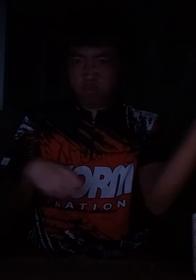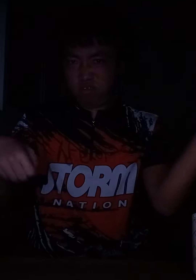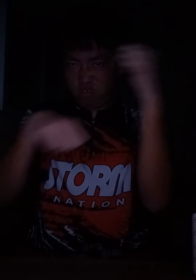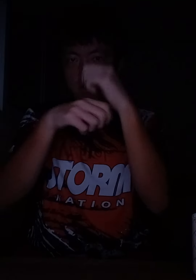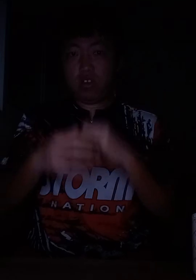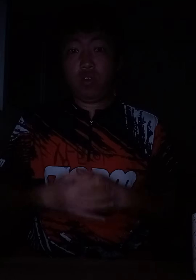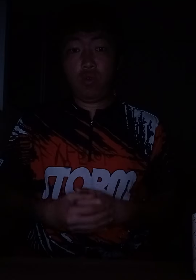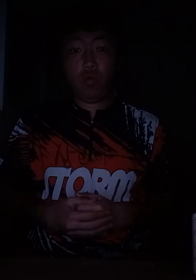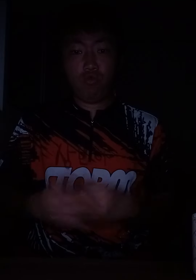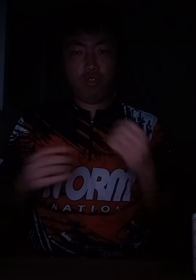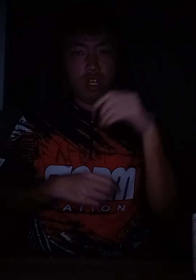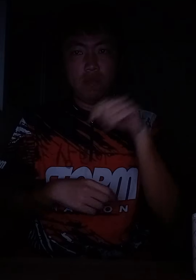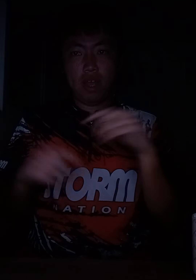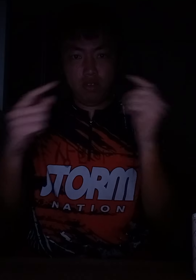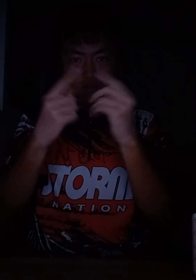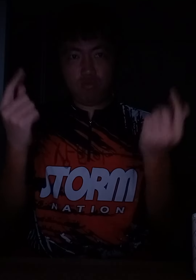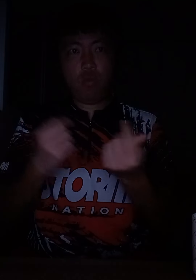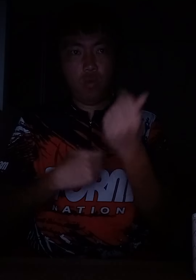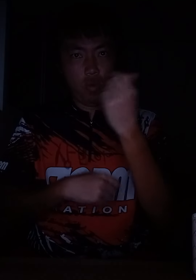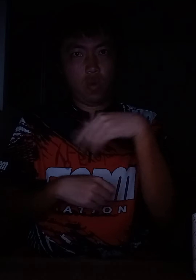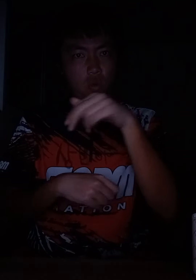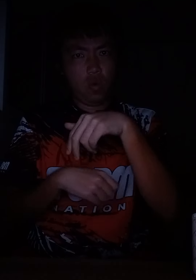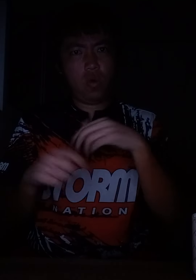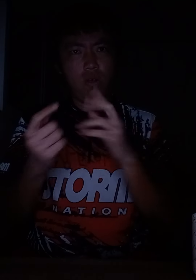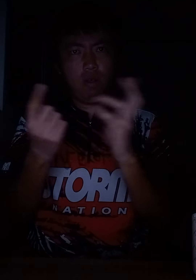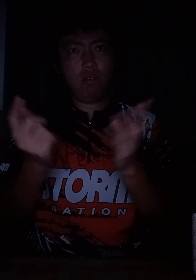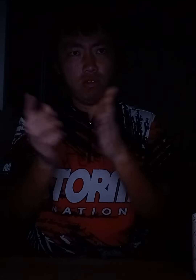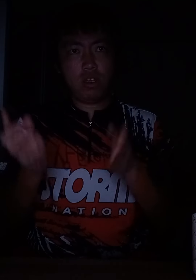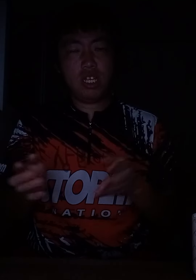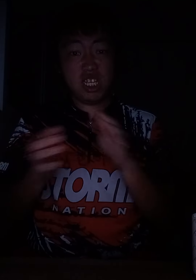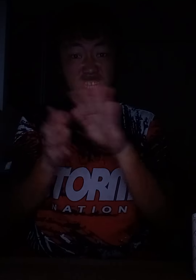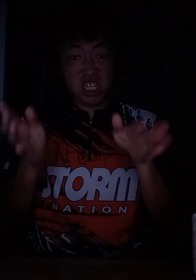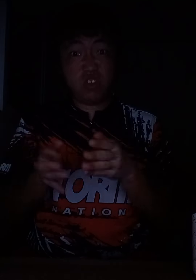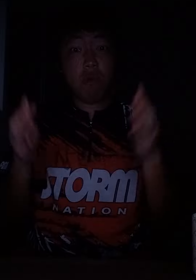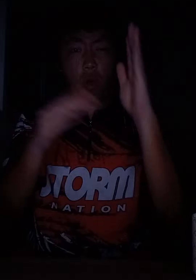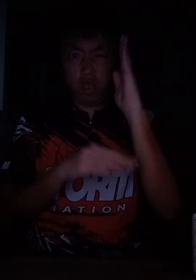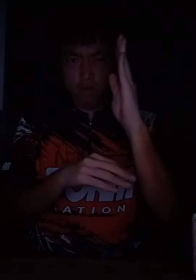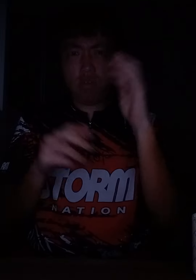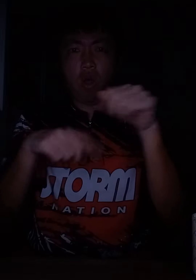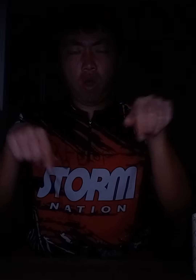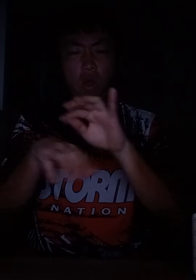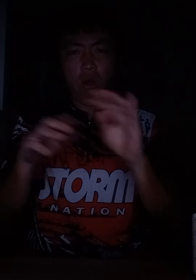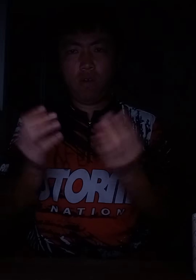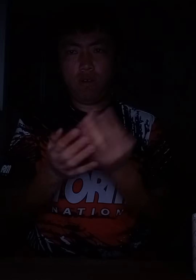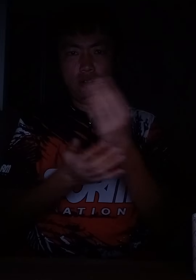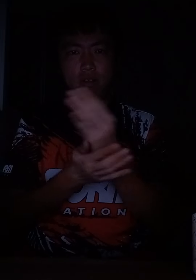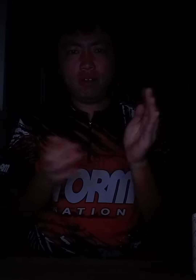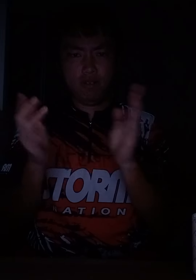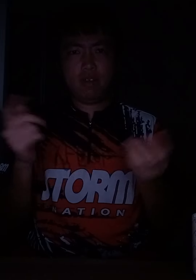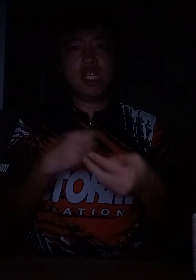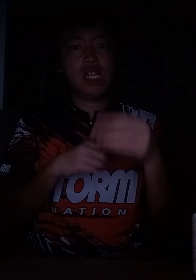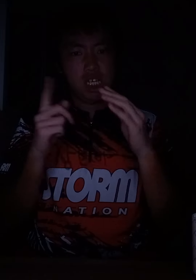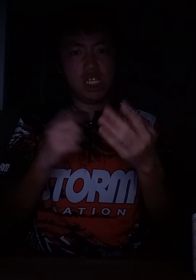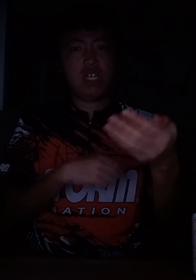결국 구로역에서 열차가 멈췄고 4차 유후에도 이 여성이 버티면서 열차 운행이 7분가량